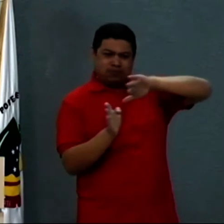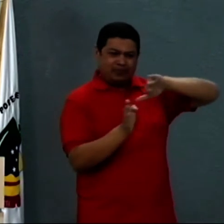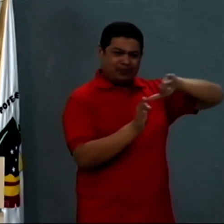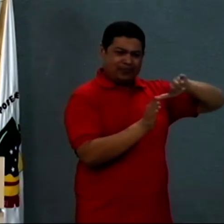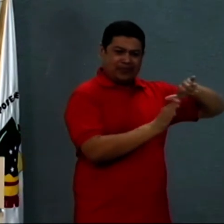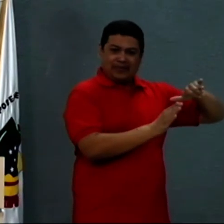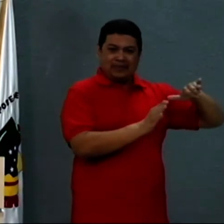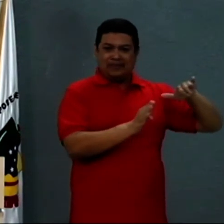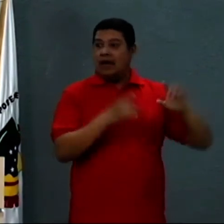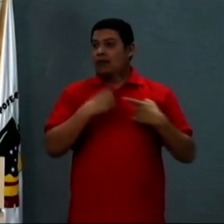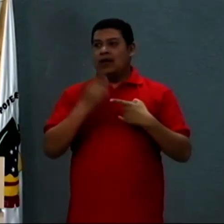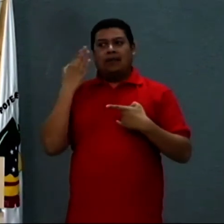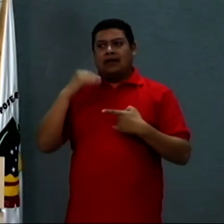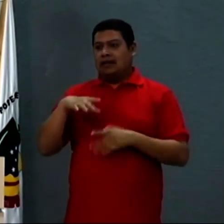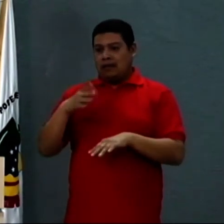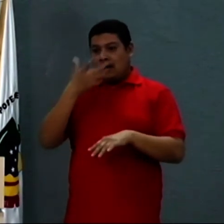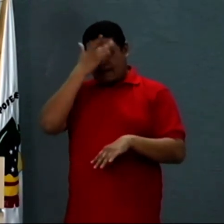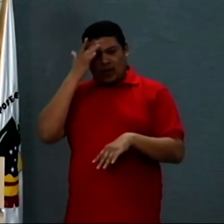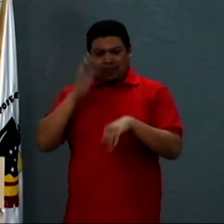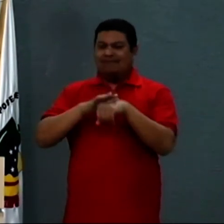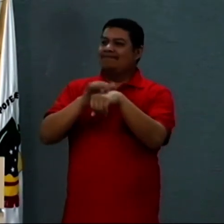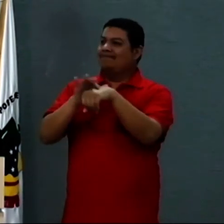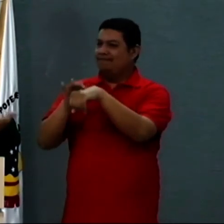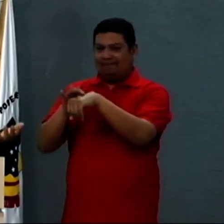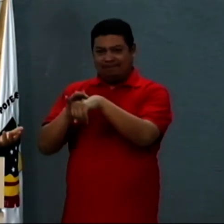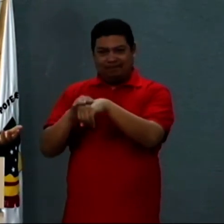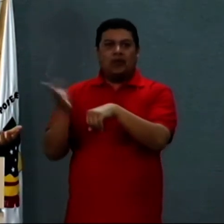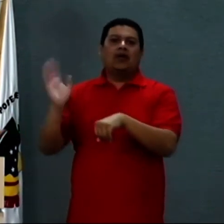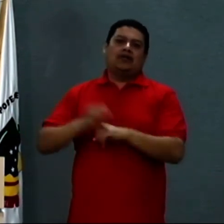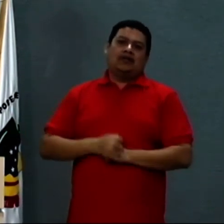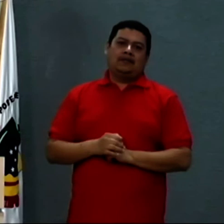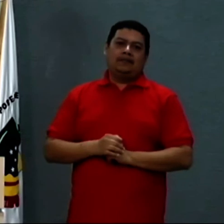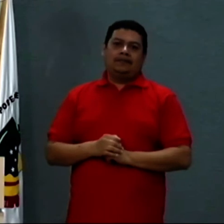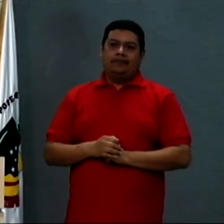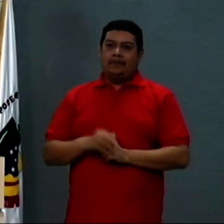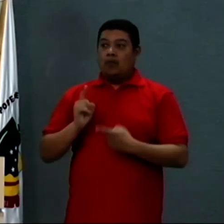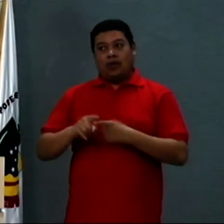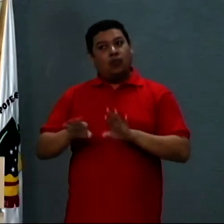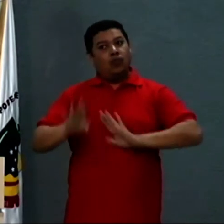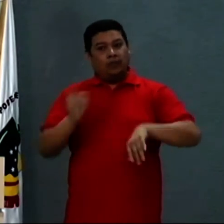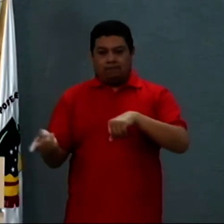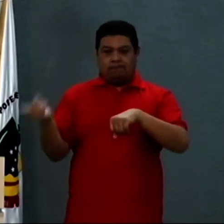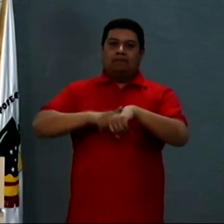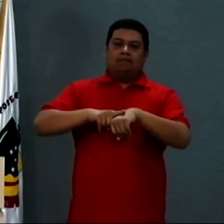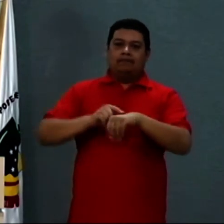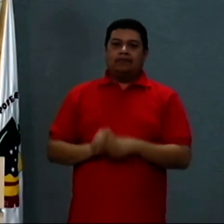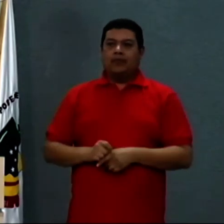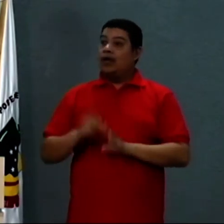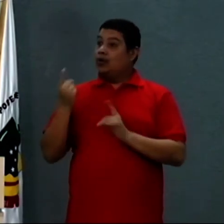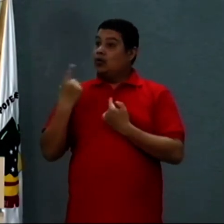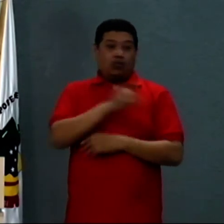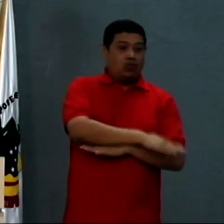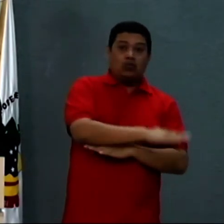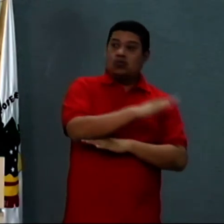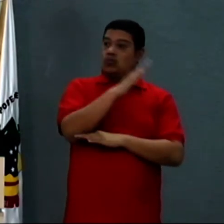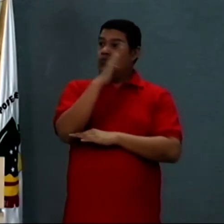aquela situação. Muitas crianças que brincam naquele local ali estavam misturadas no lixão, porque era um lixão ali. Aí num dia,